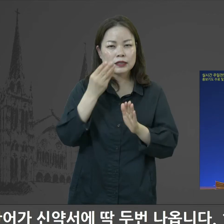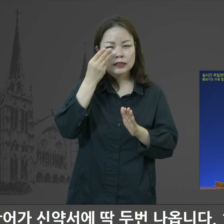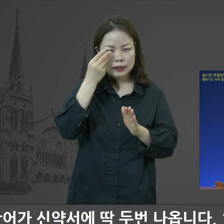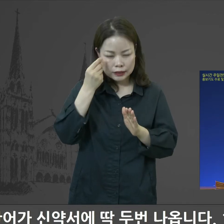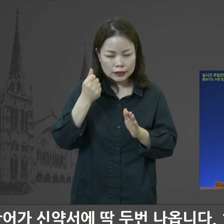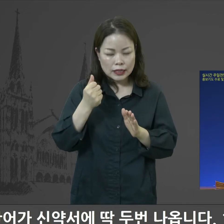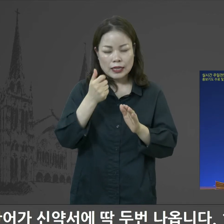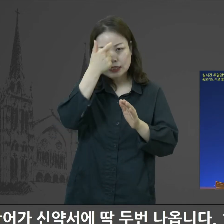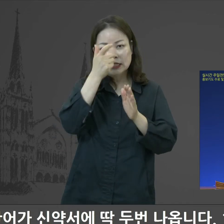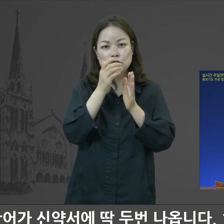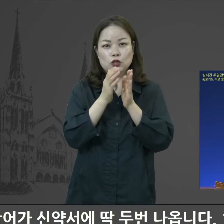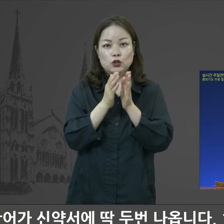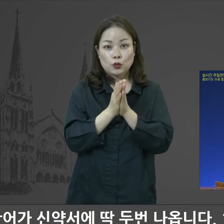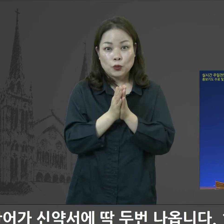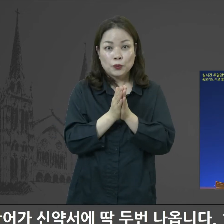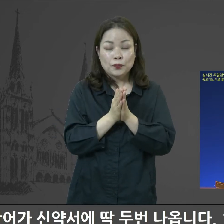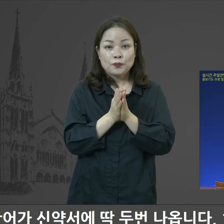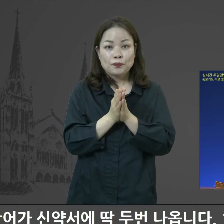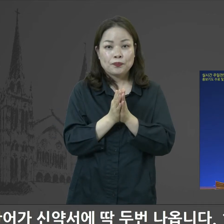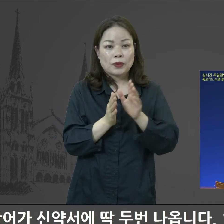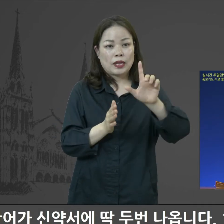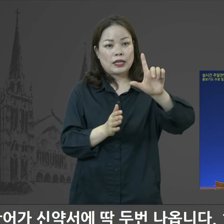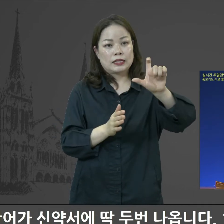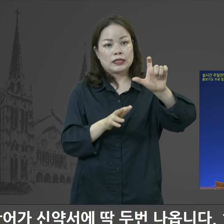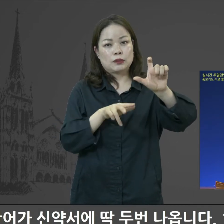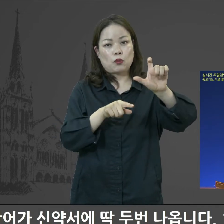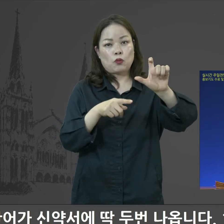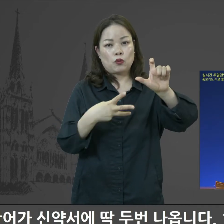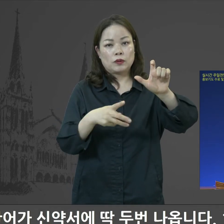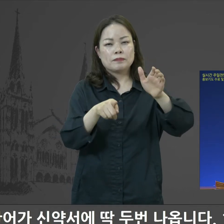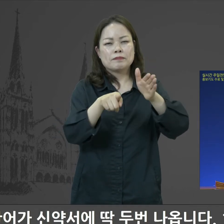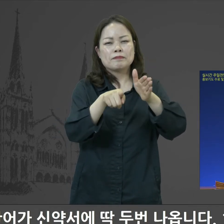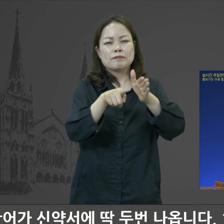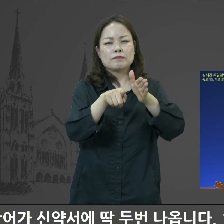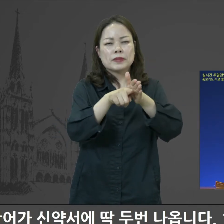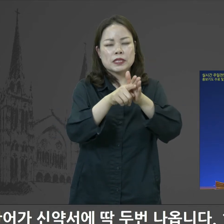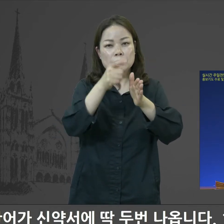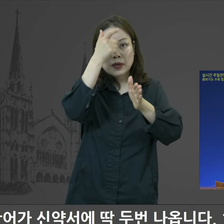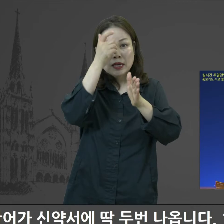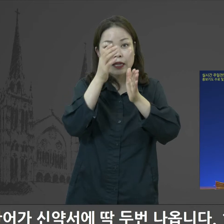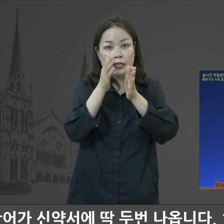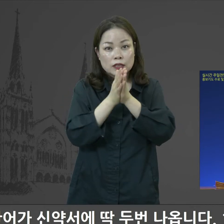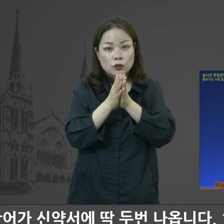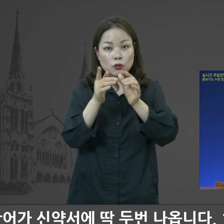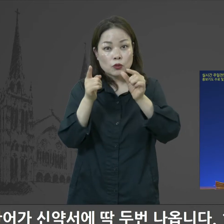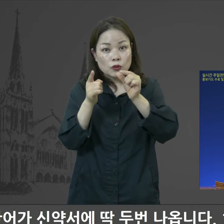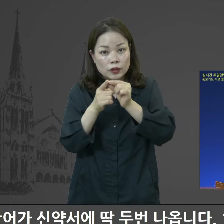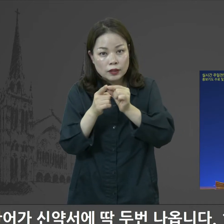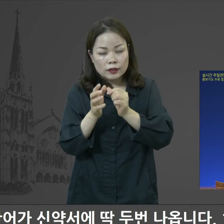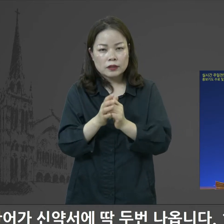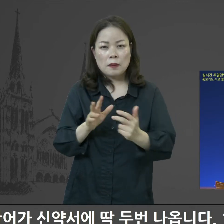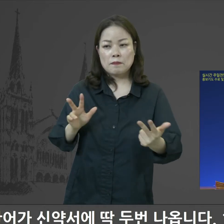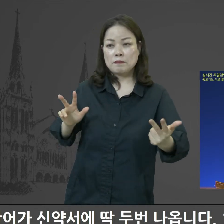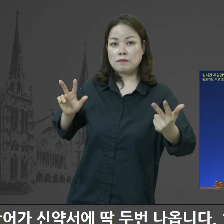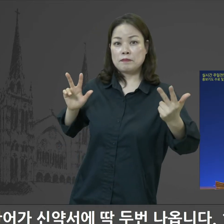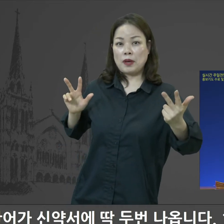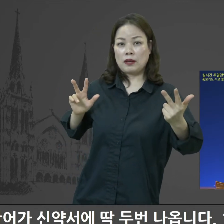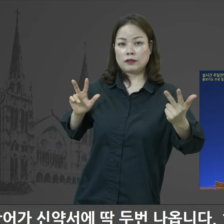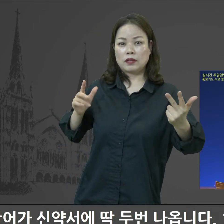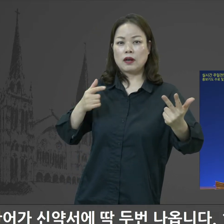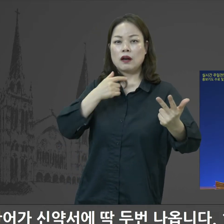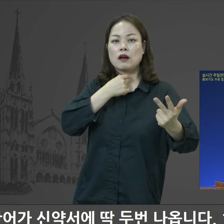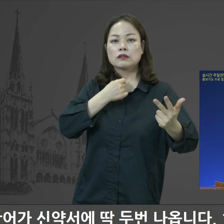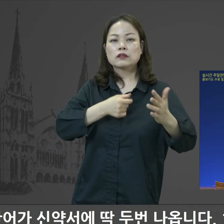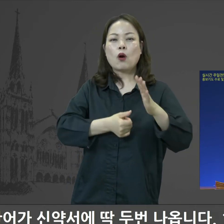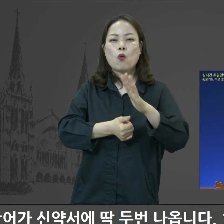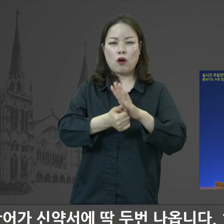사용되는 기도입니다. 그런데 15절의 믿음의 기도, 여기서 기도라는 단어는 맹세하다, 서원하다는